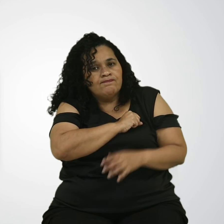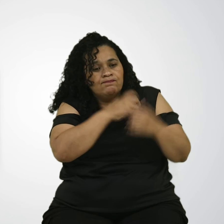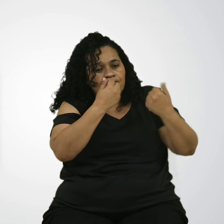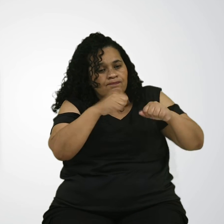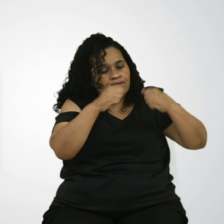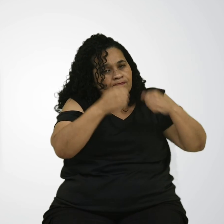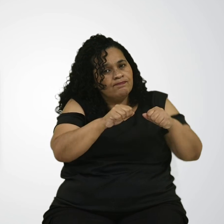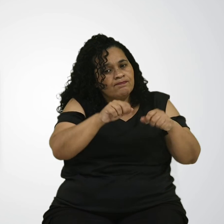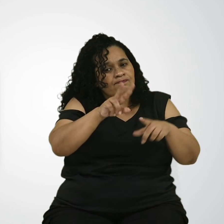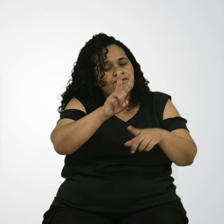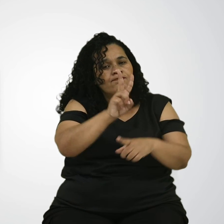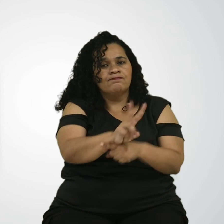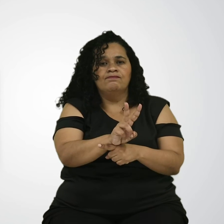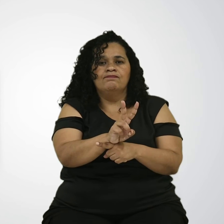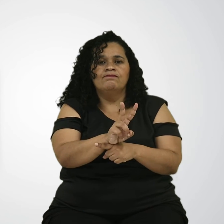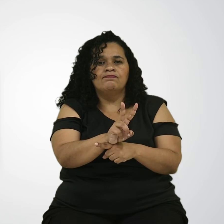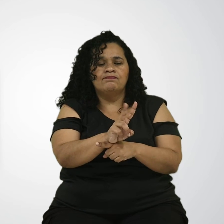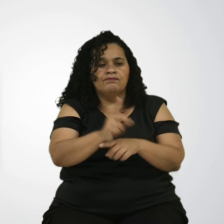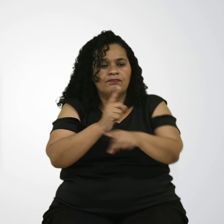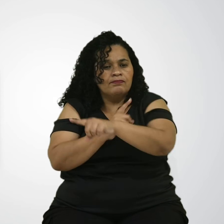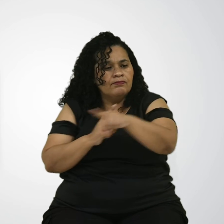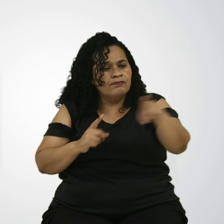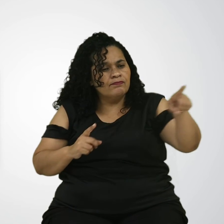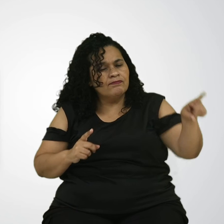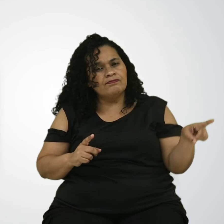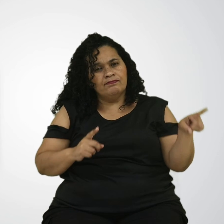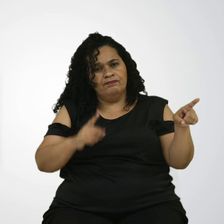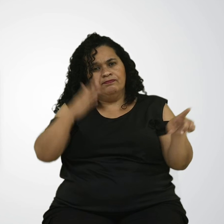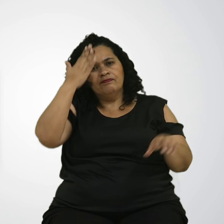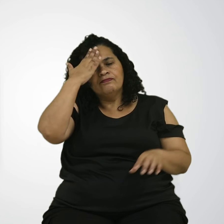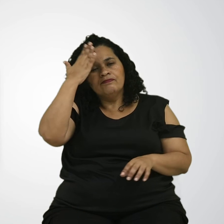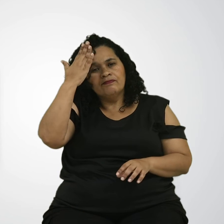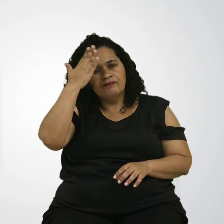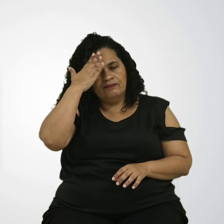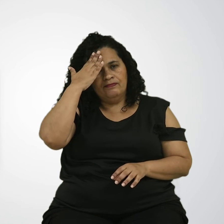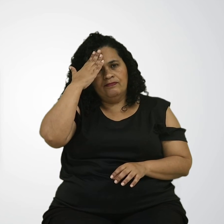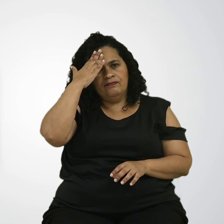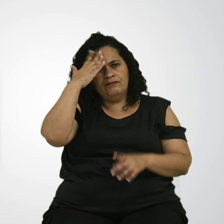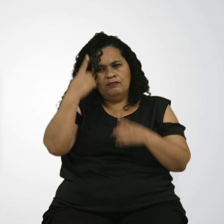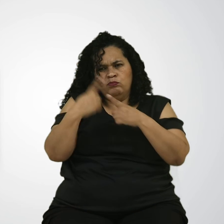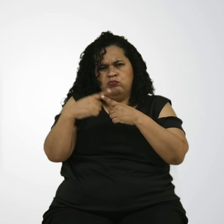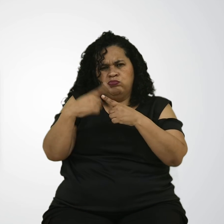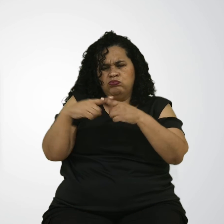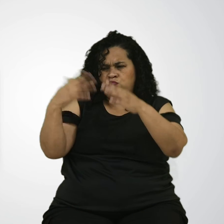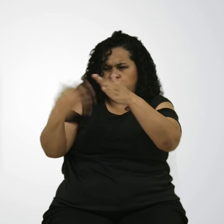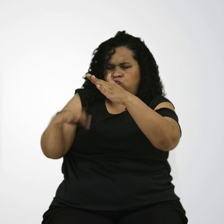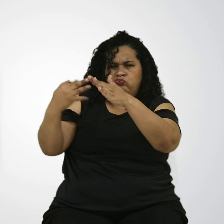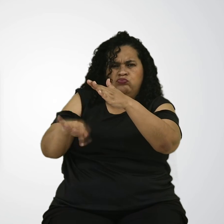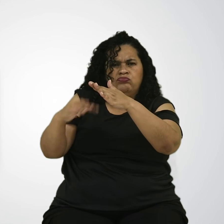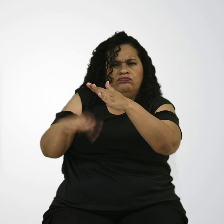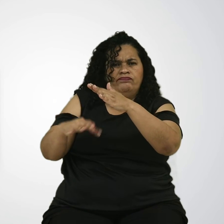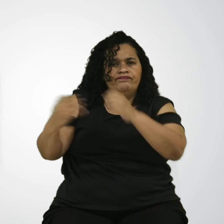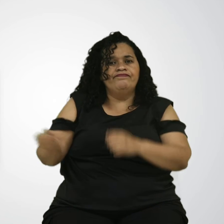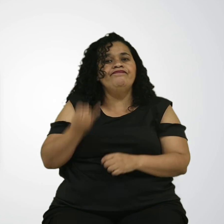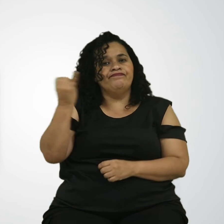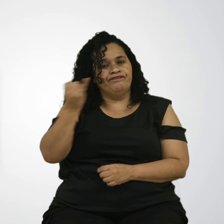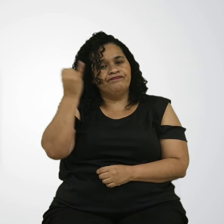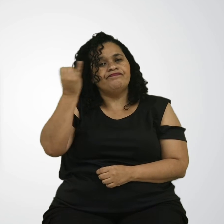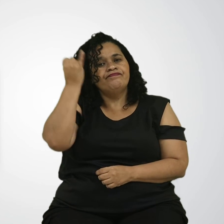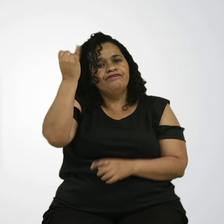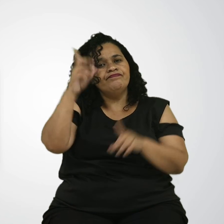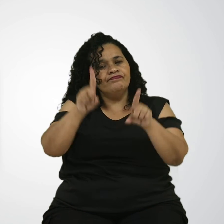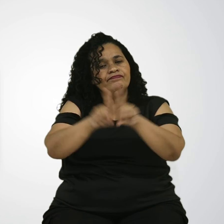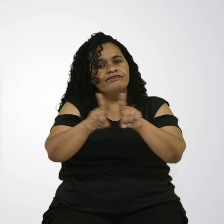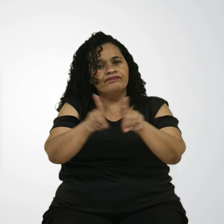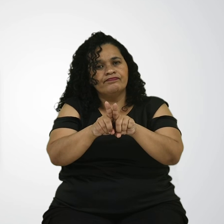cuidado. Né? Sim. E você saber a causa pela qual você está sendo disciplinado é importante para a correção. Né? Claro.